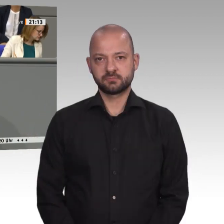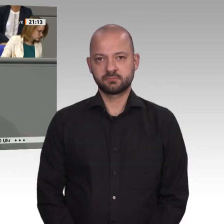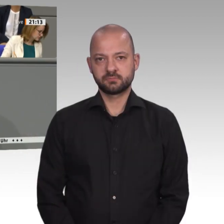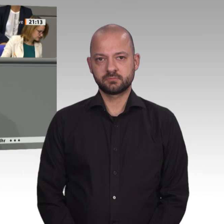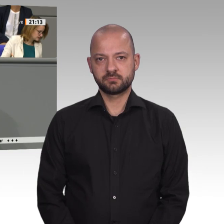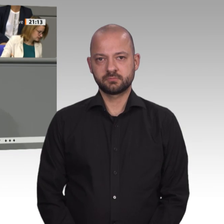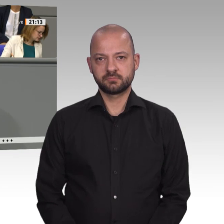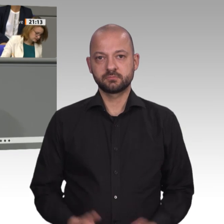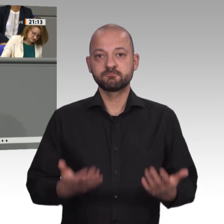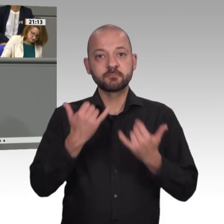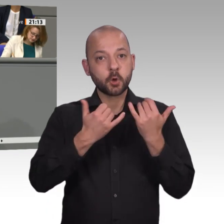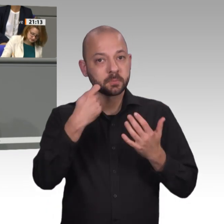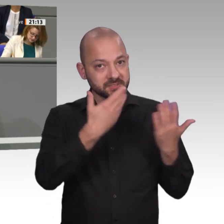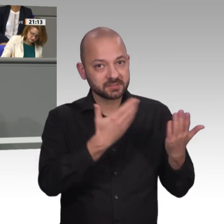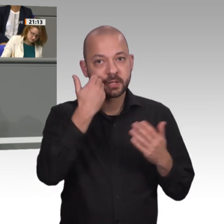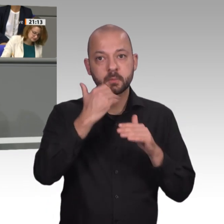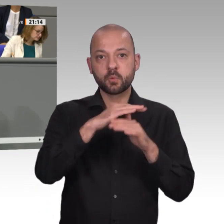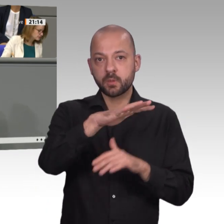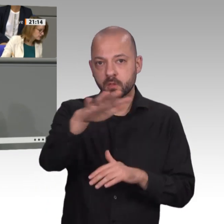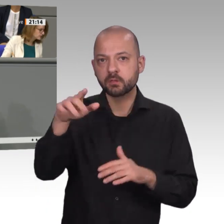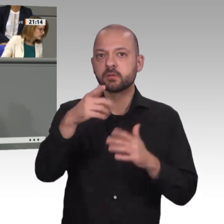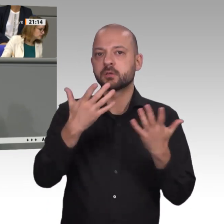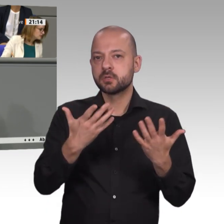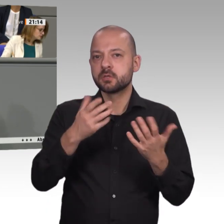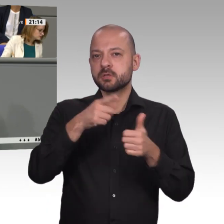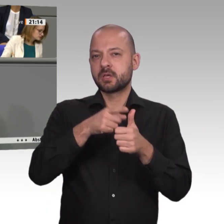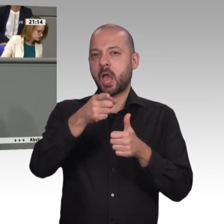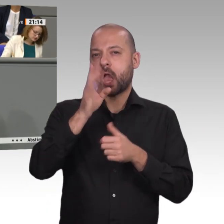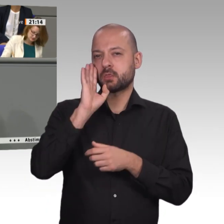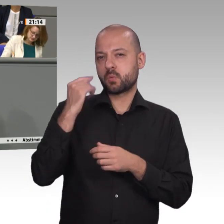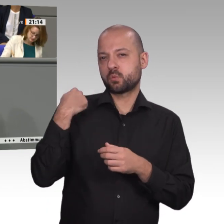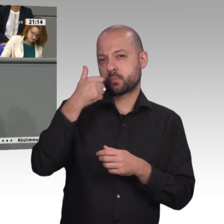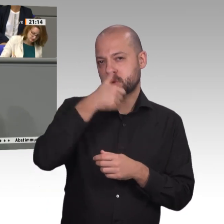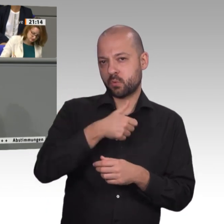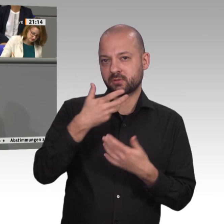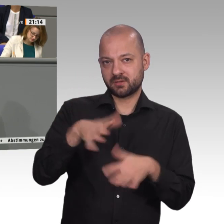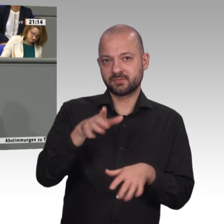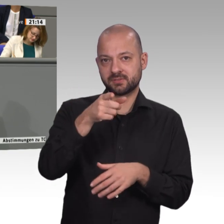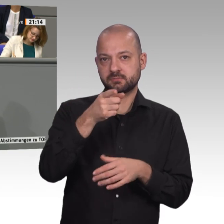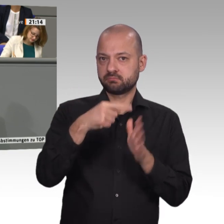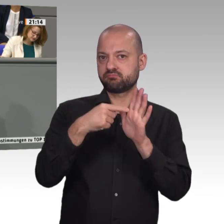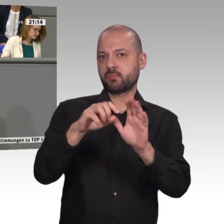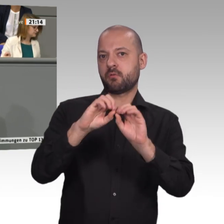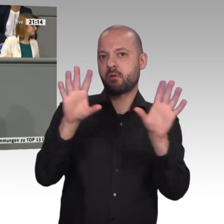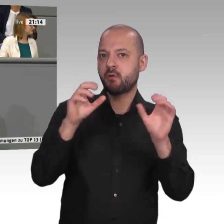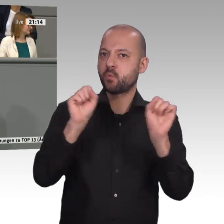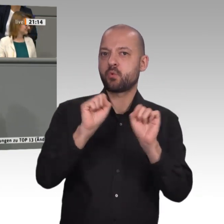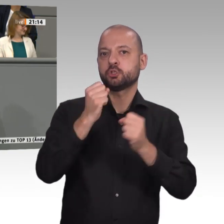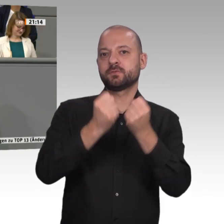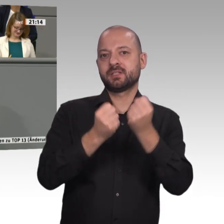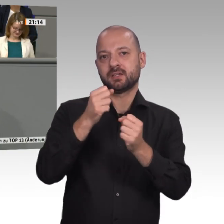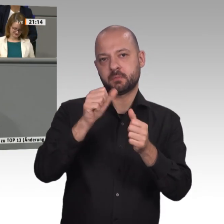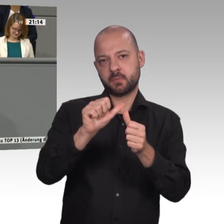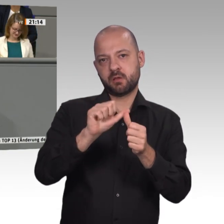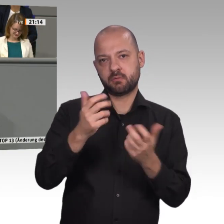Zweiter Kritikpunkt an den Anhörungen. Wenn man mit Interessenvertreterinnen und Interessenvertretern spricht, wird man gespiegelt bekommen,